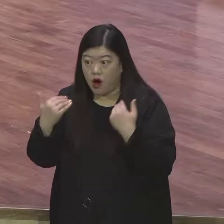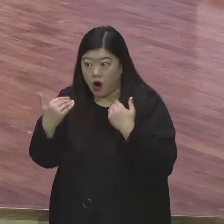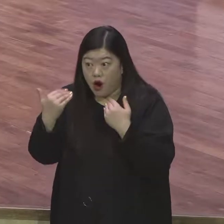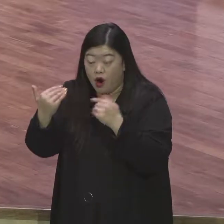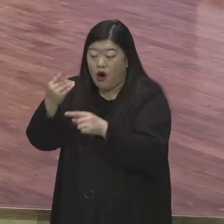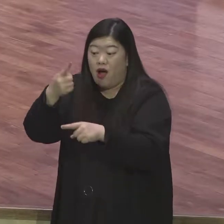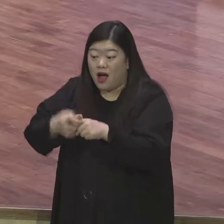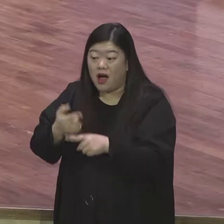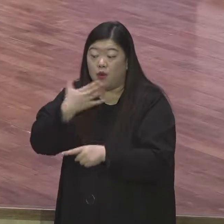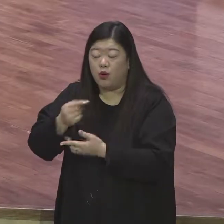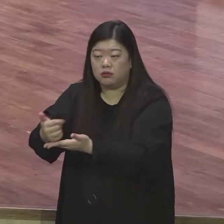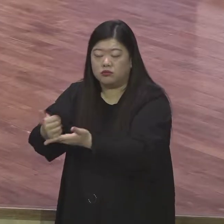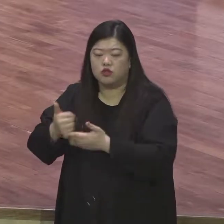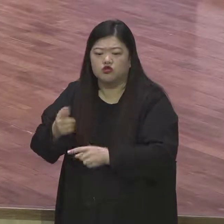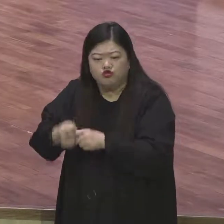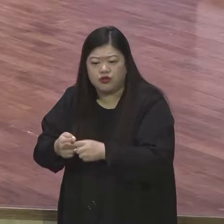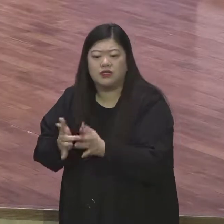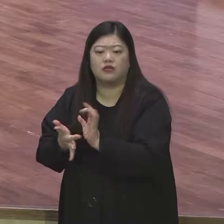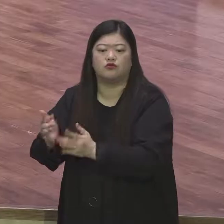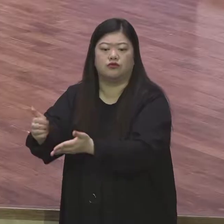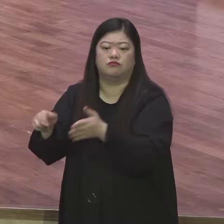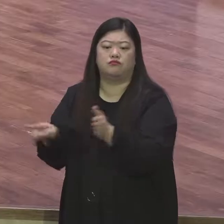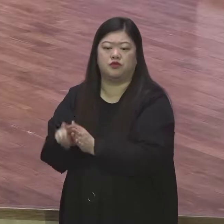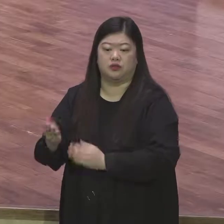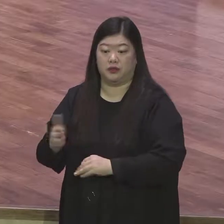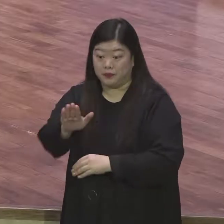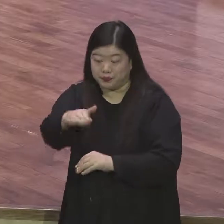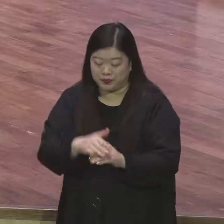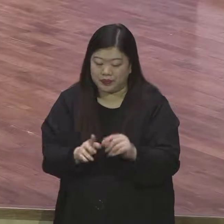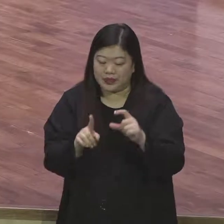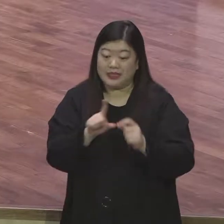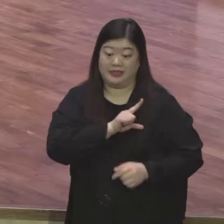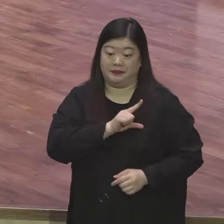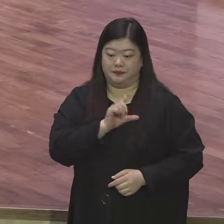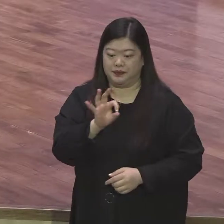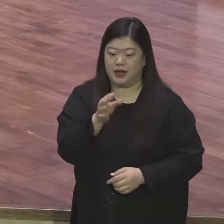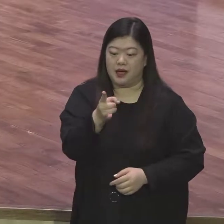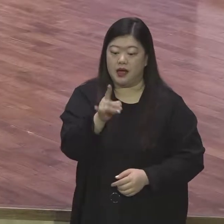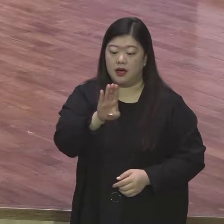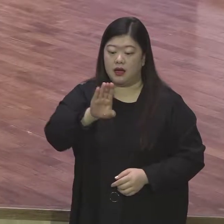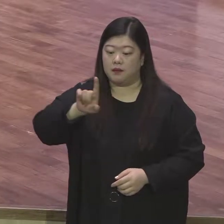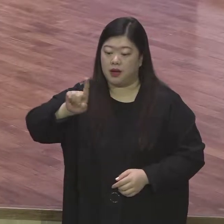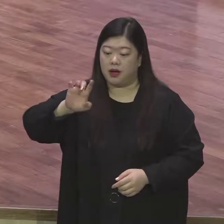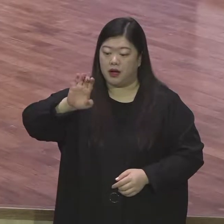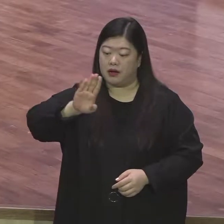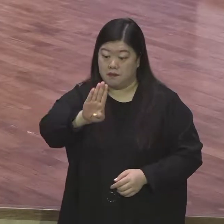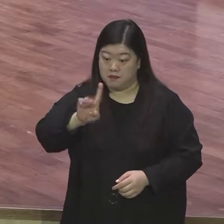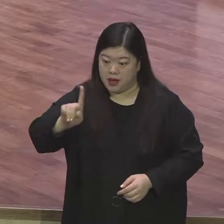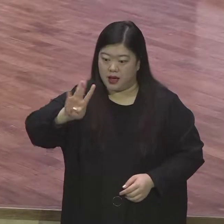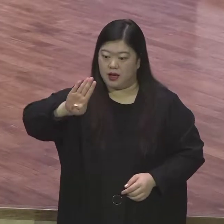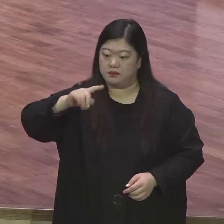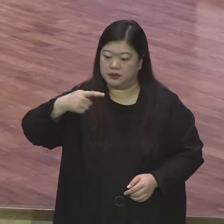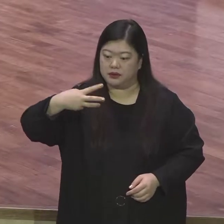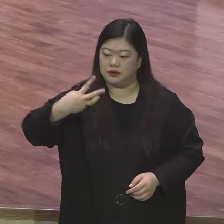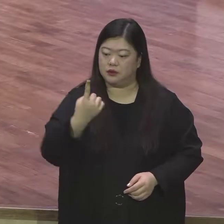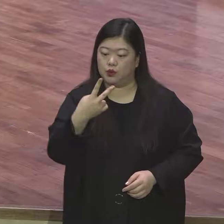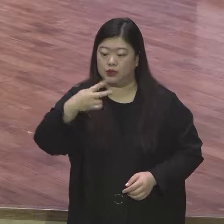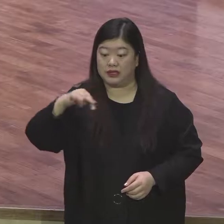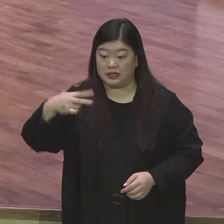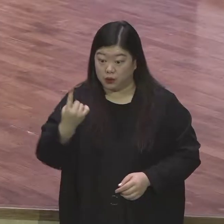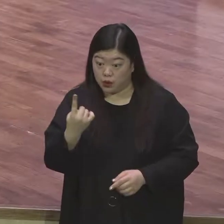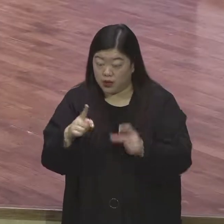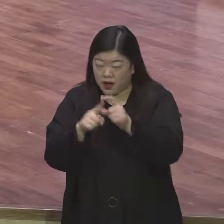사람이에요. 에바브로 디도라고 하는 이름 그 자체가 벌써 불신자들이 가진